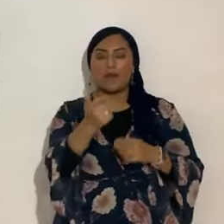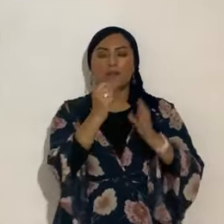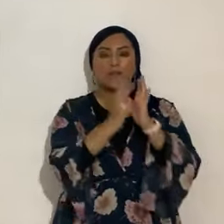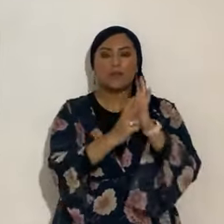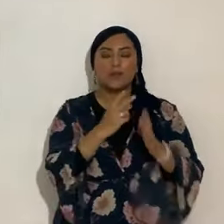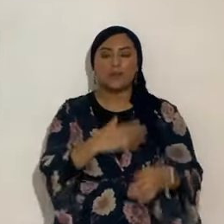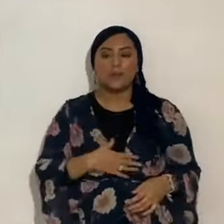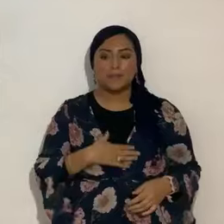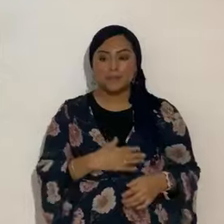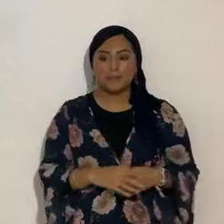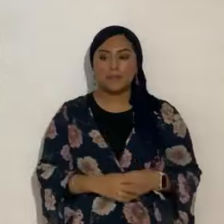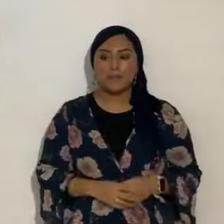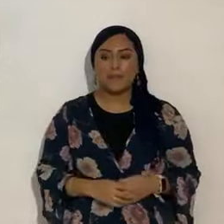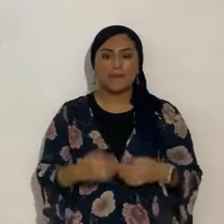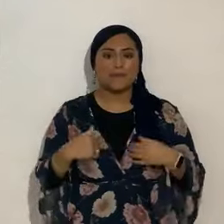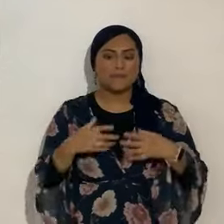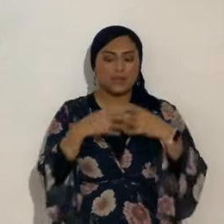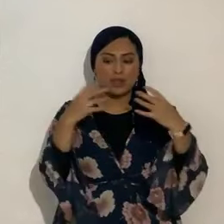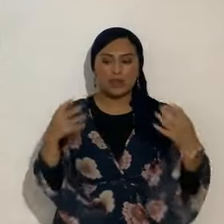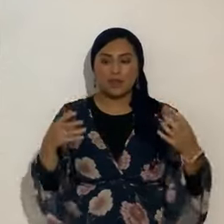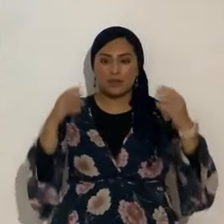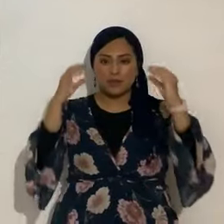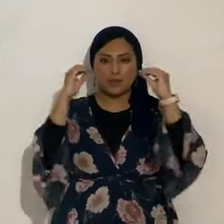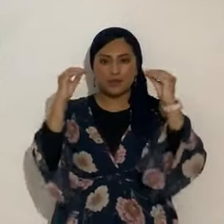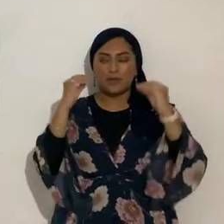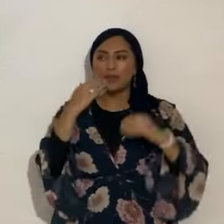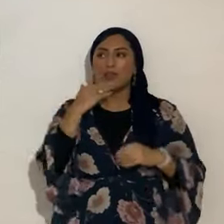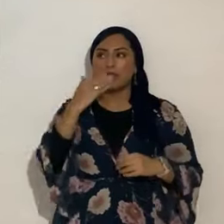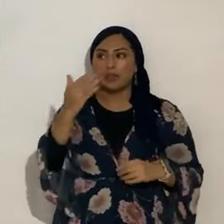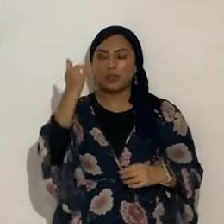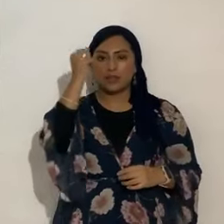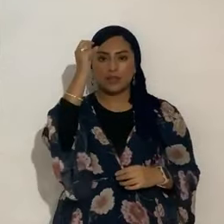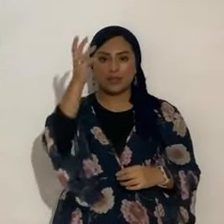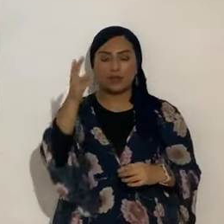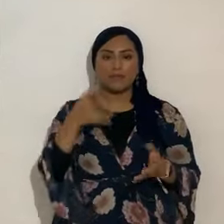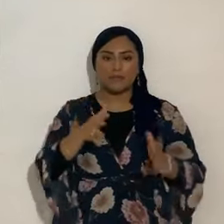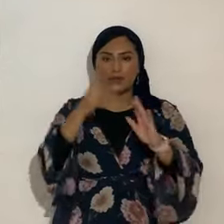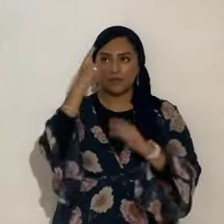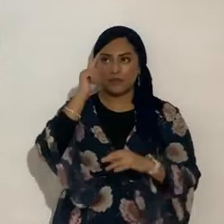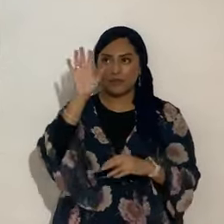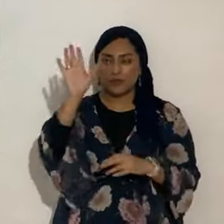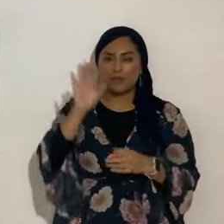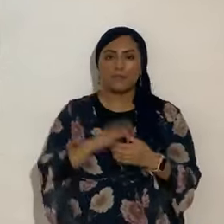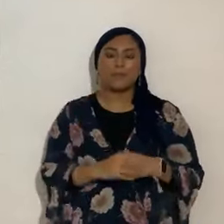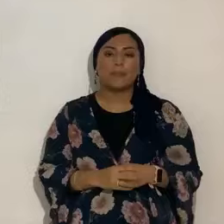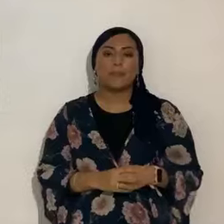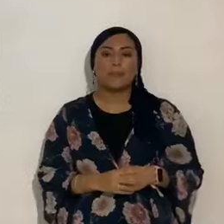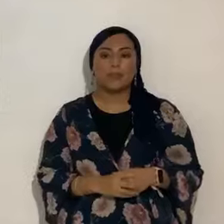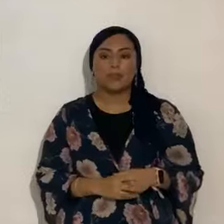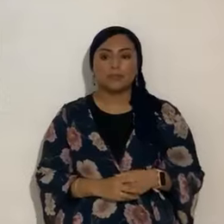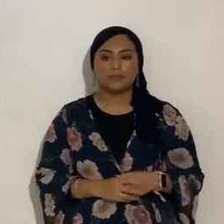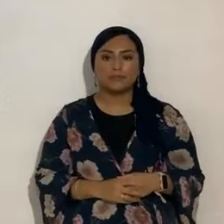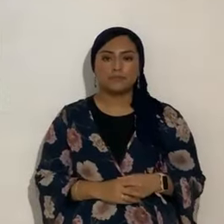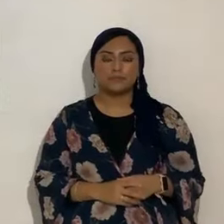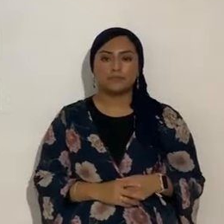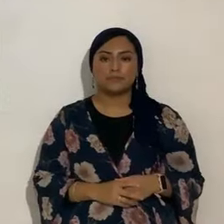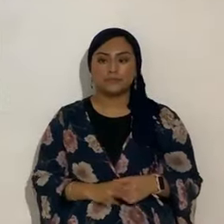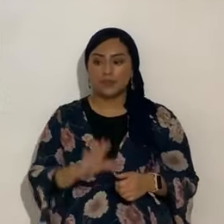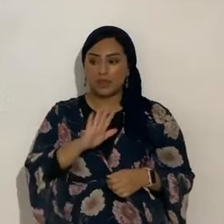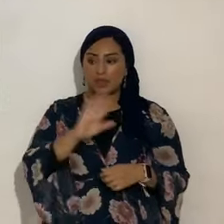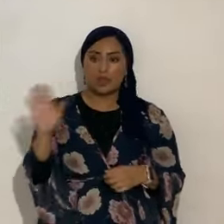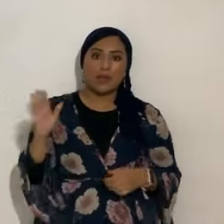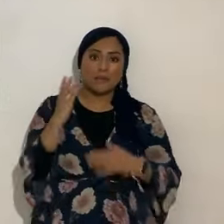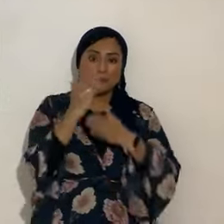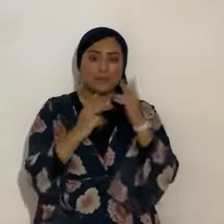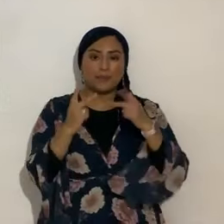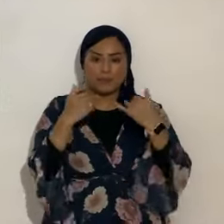naturalezas. Hay mucha enseñanza ya gracias a Yahshua Mashiach, y la gloria es para Él. Y entonces salió su naturaleza